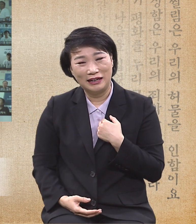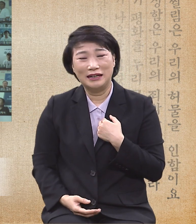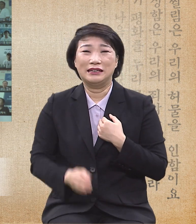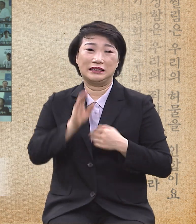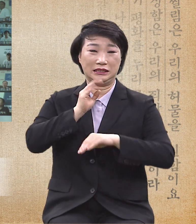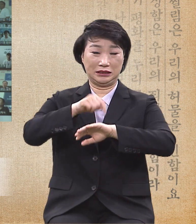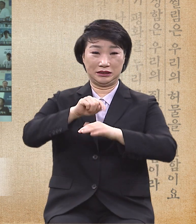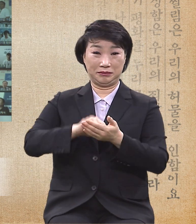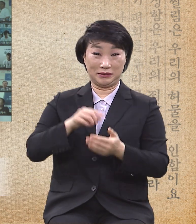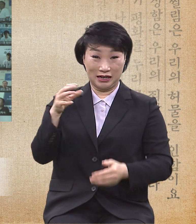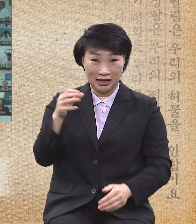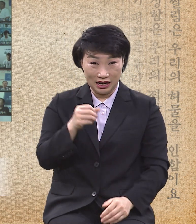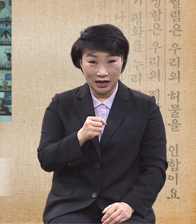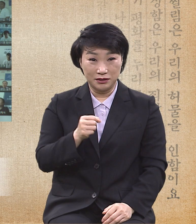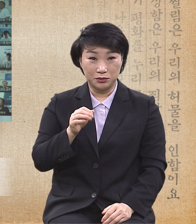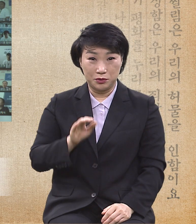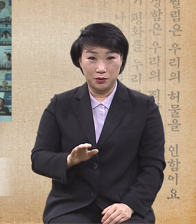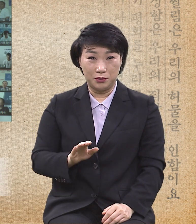진실함.